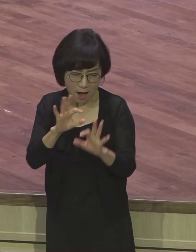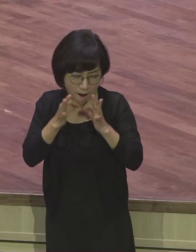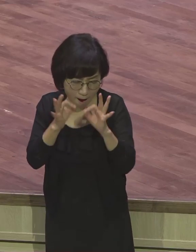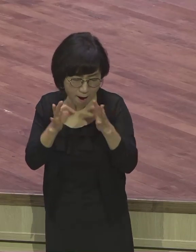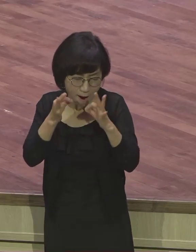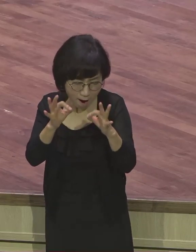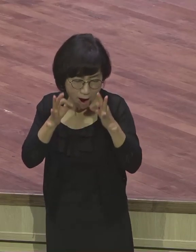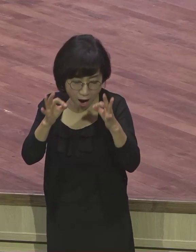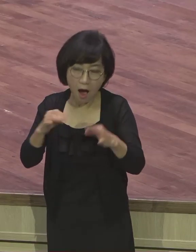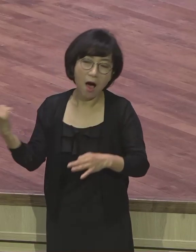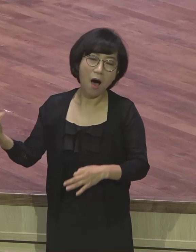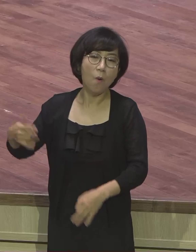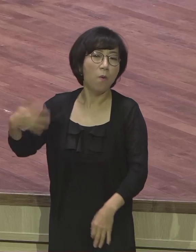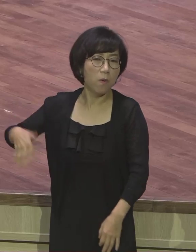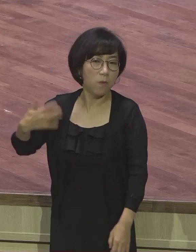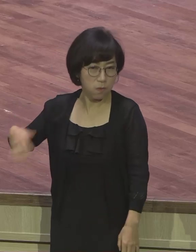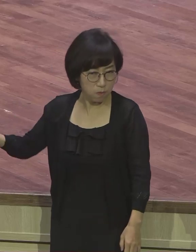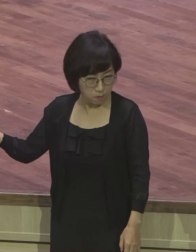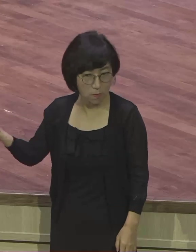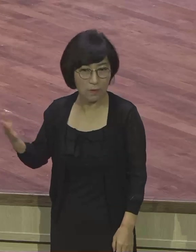무사히 끝냈다. 대단한 거예요.